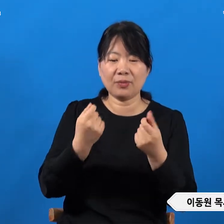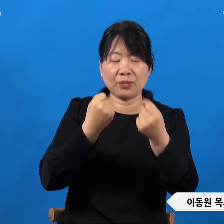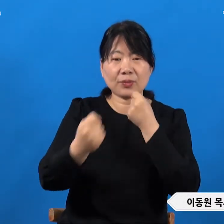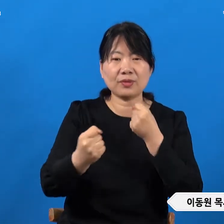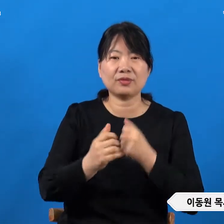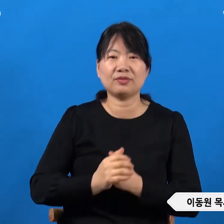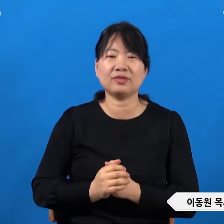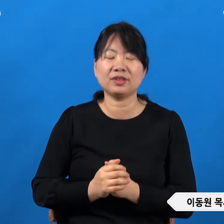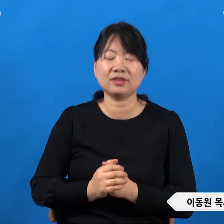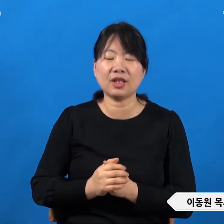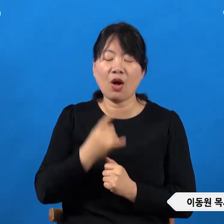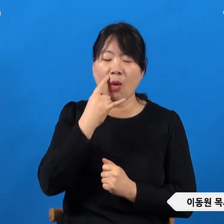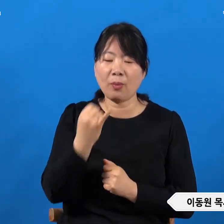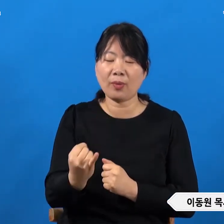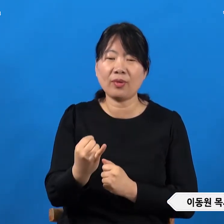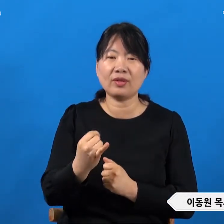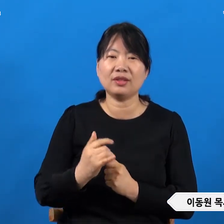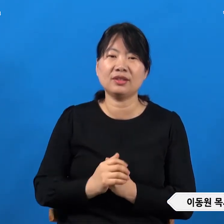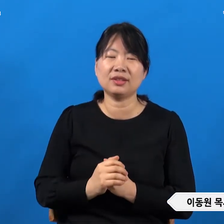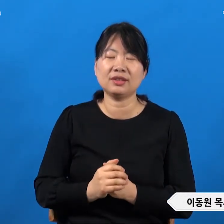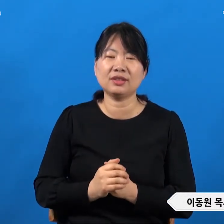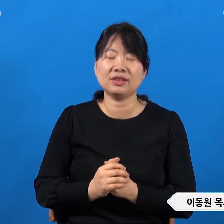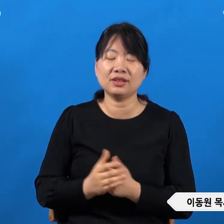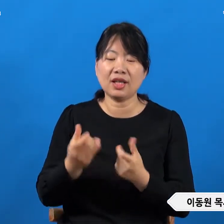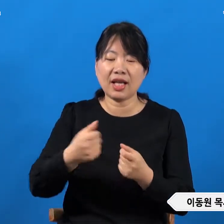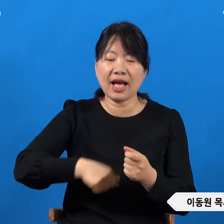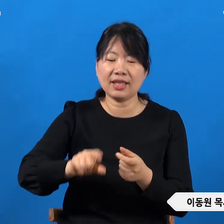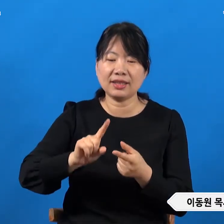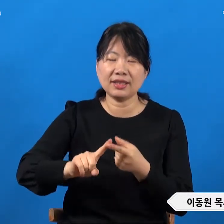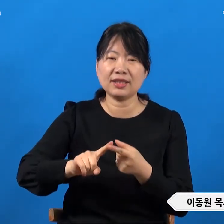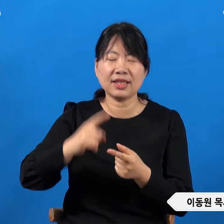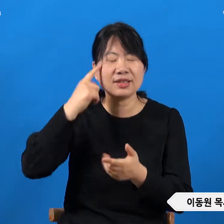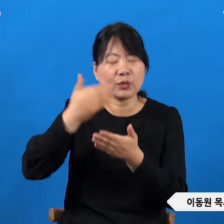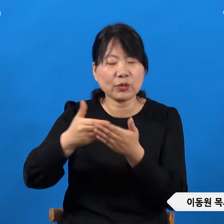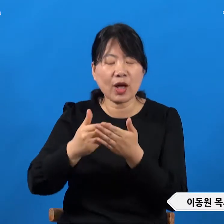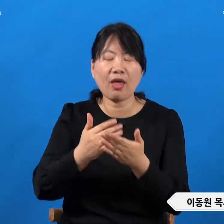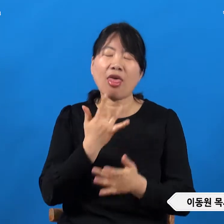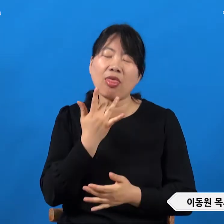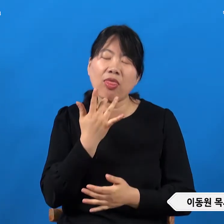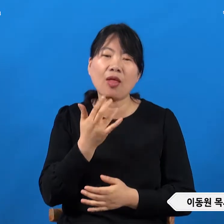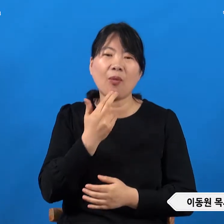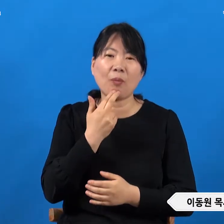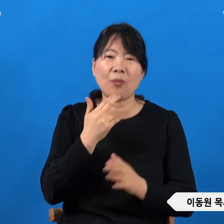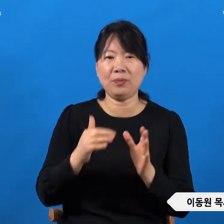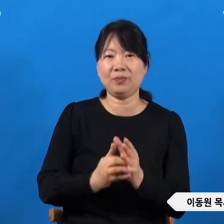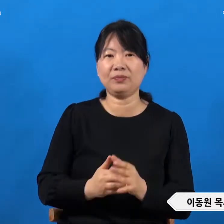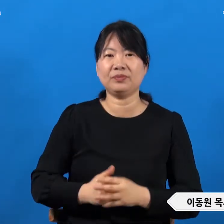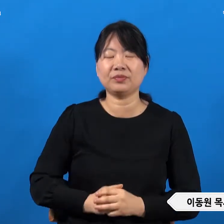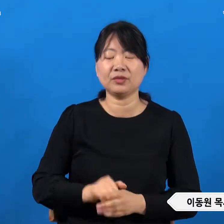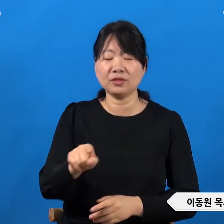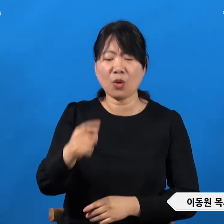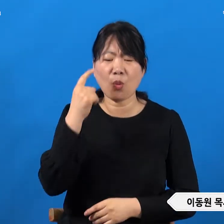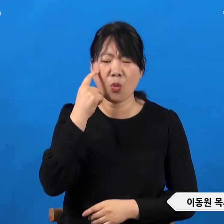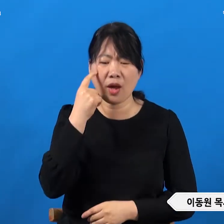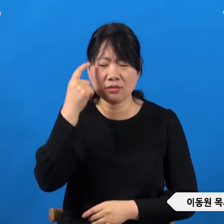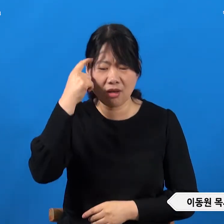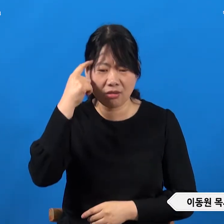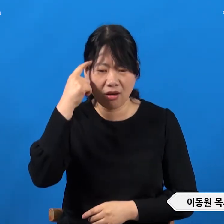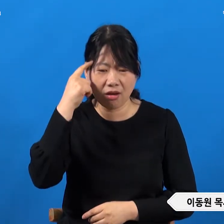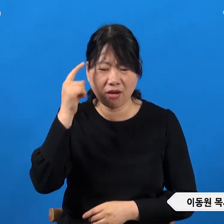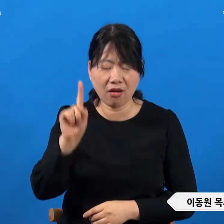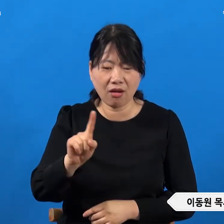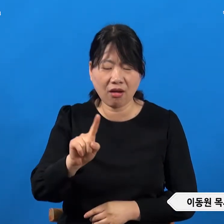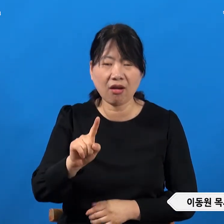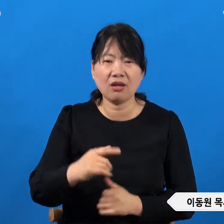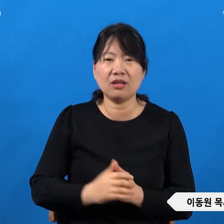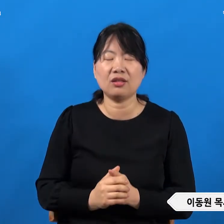불구하고 어머니만큼은 이런 아들의 공상을 결코 비웃지 않았습니다. 너 왜 그런 생각을 하게